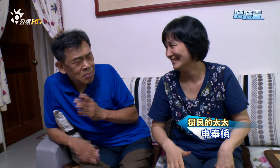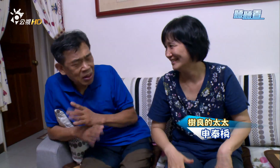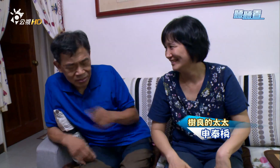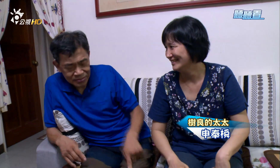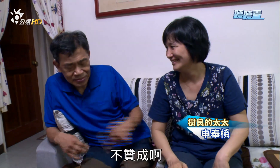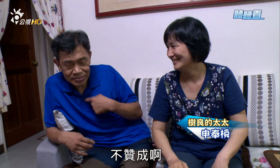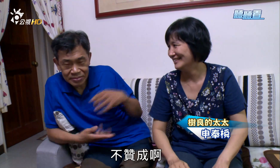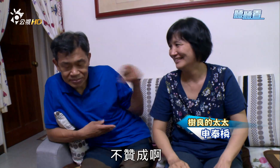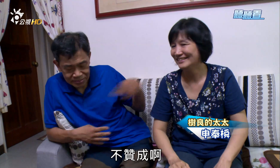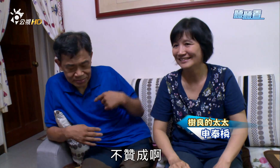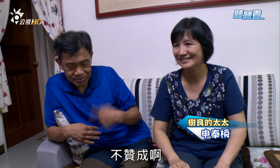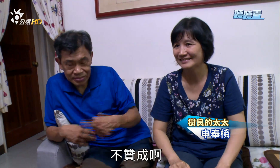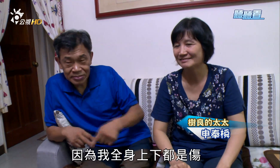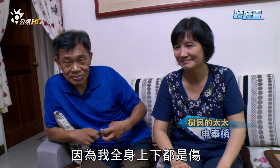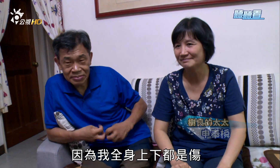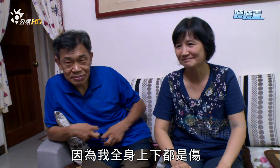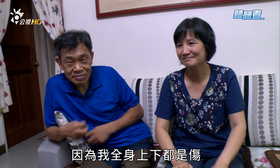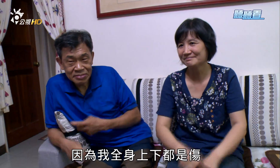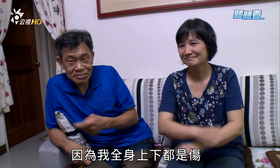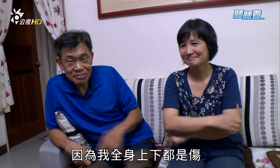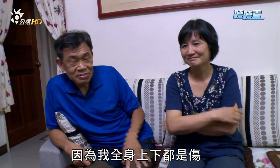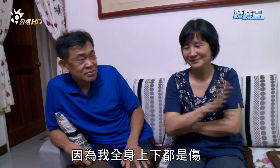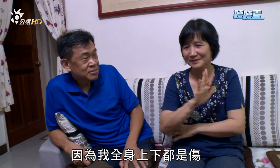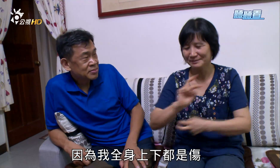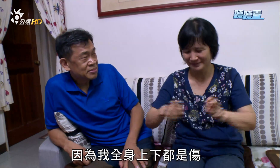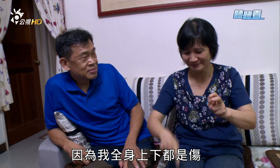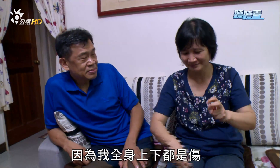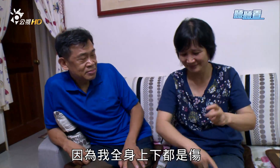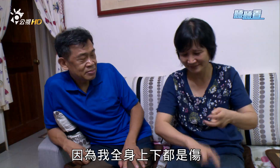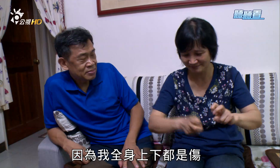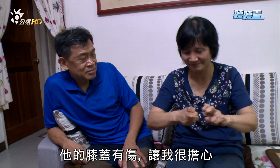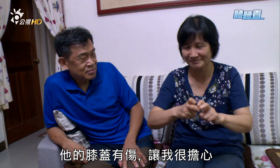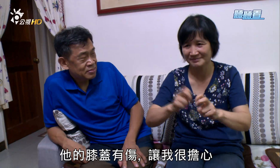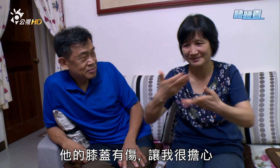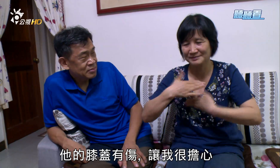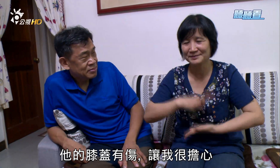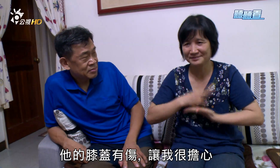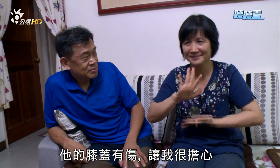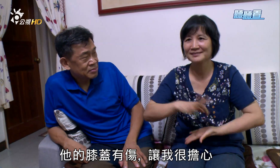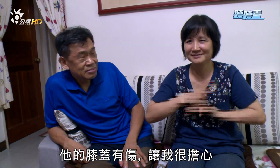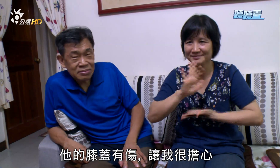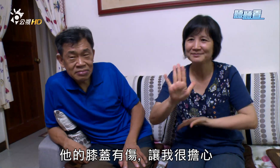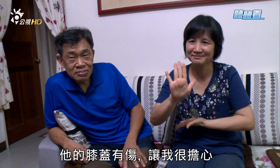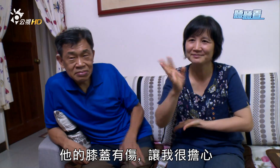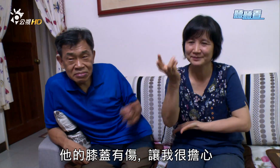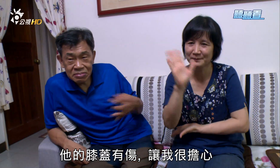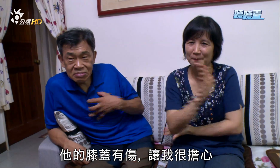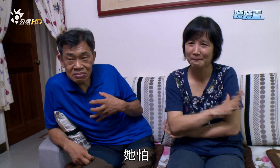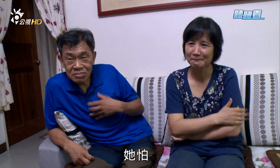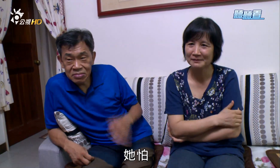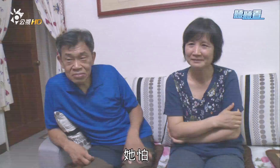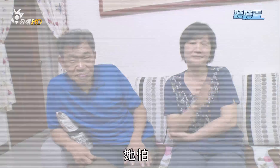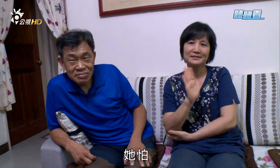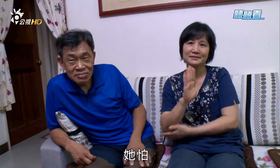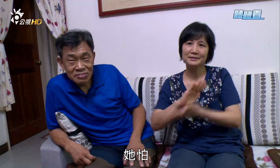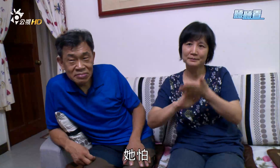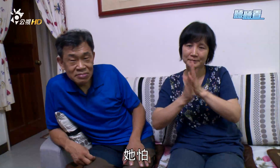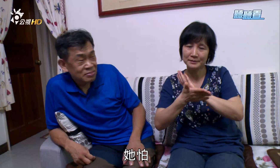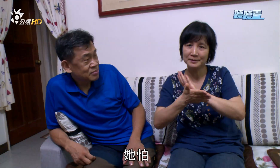哎，不赞成啊，因为我全身上下都是伤。 他的膝盖有伤，让我很担心。 他怕。